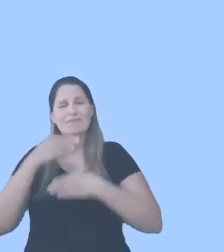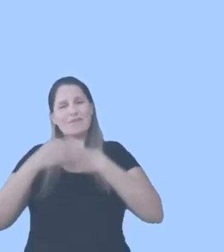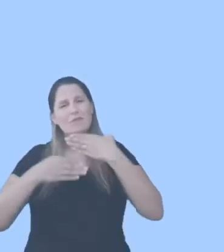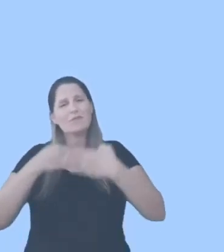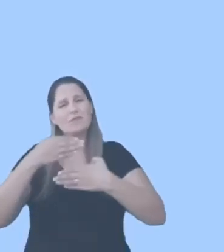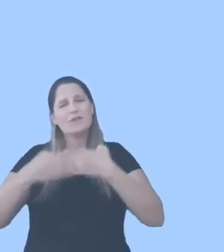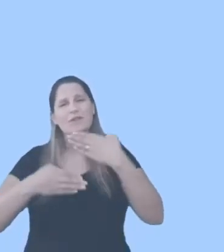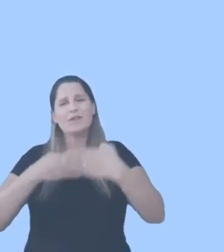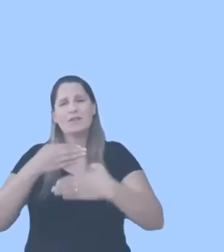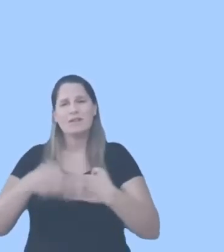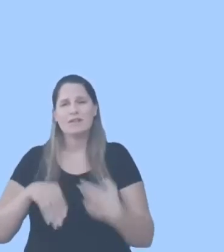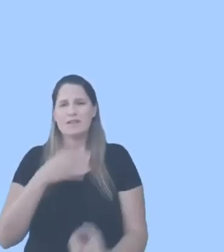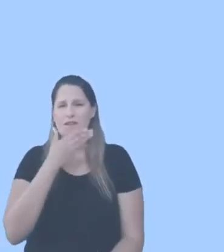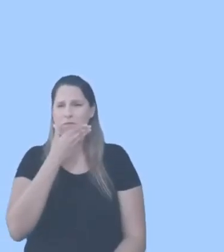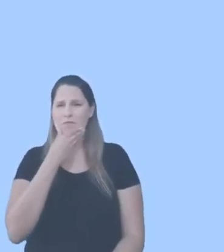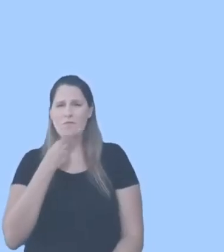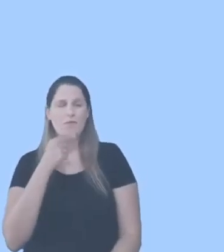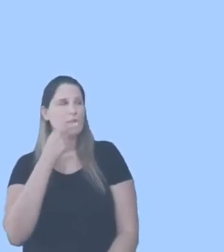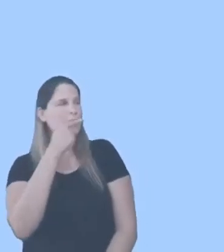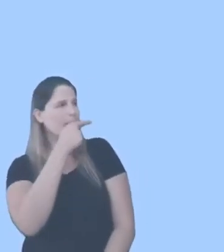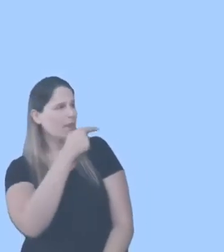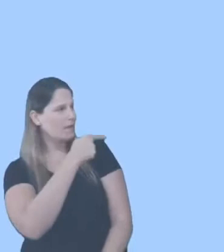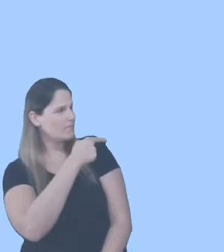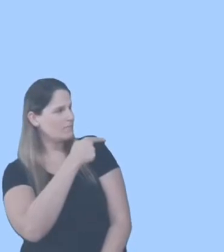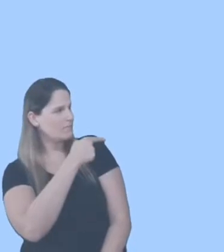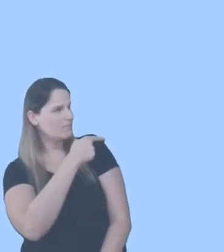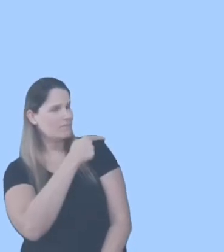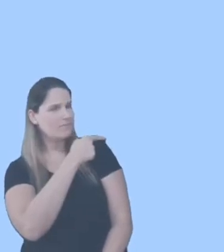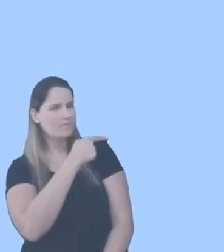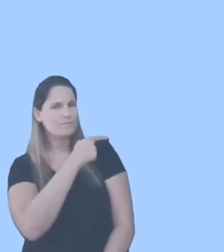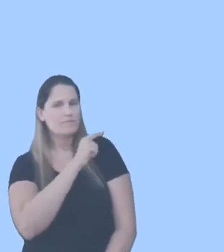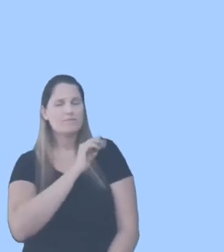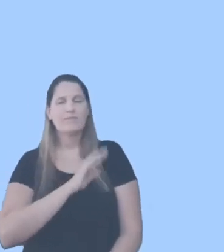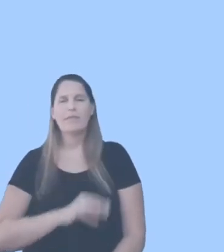Com o passar do tempo, este homem,